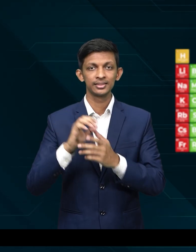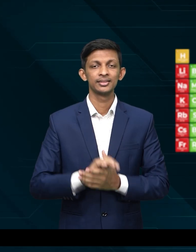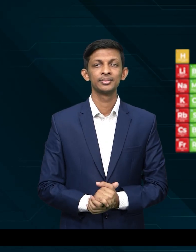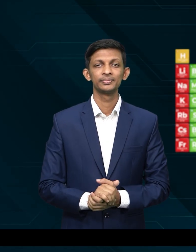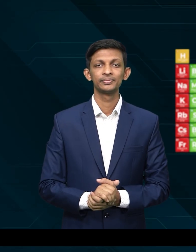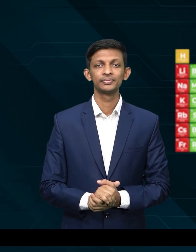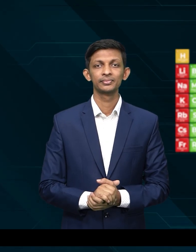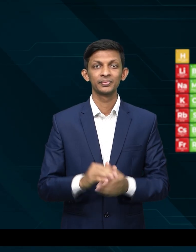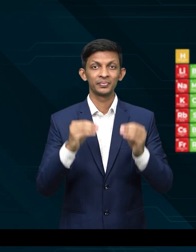மற்றும் பிஸ்மத்.